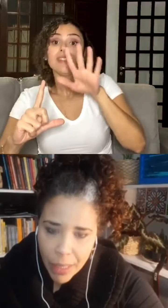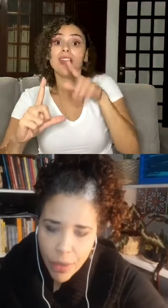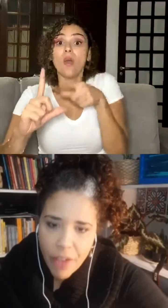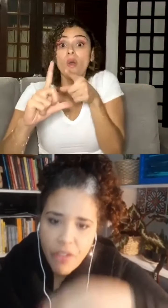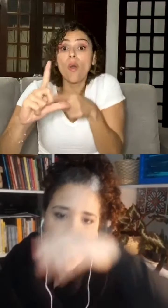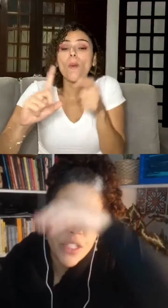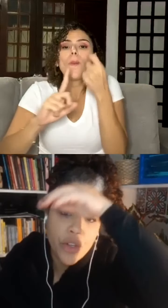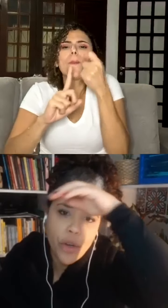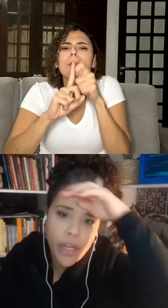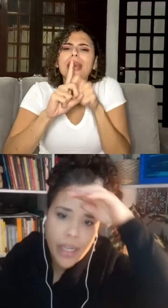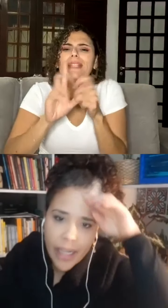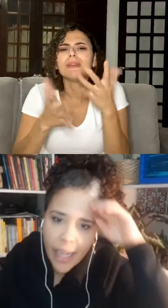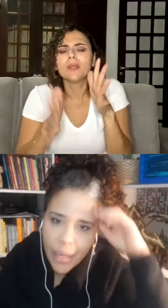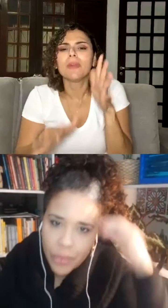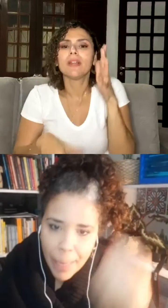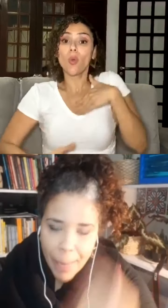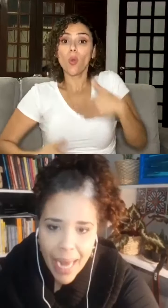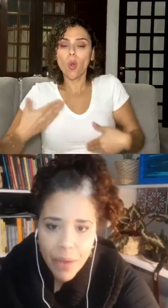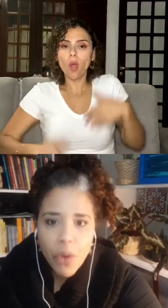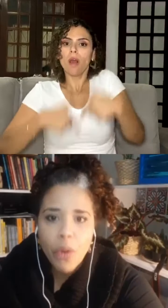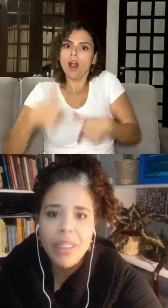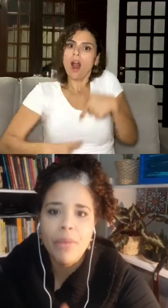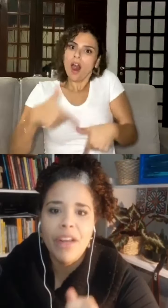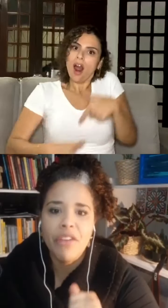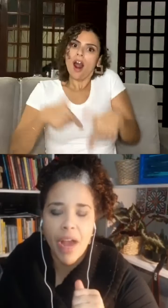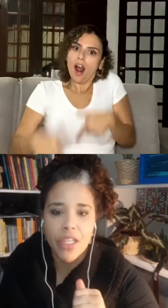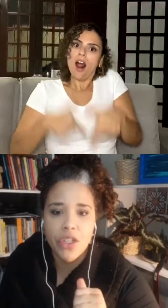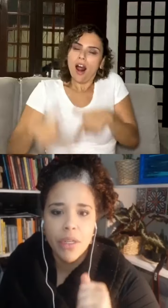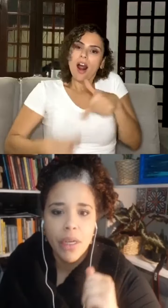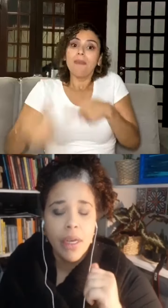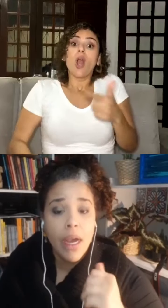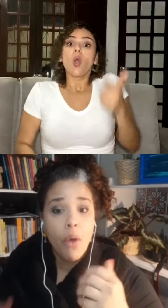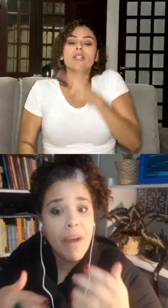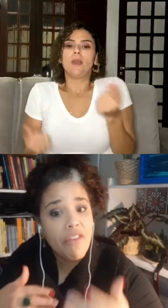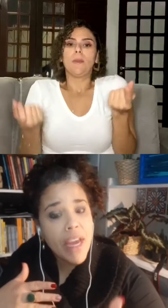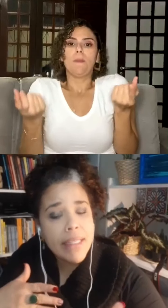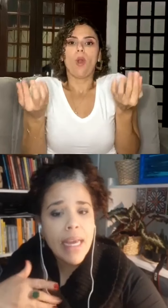mulher faz. Olha, é um trabalho que o corpo da mulher faz.